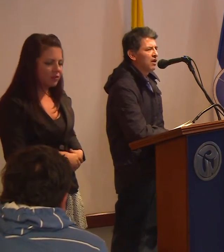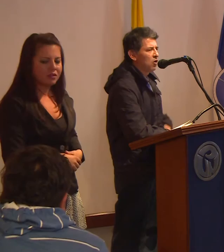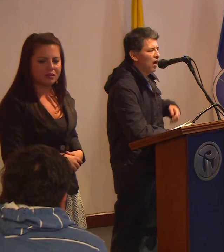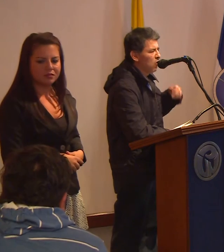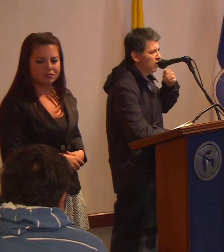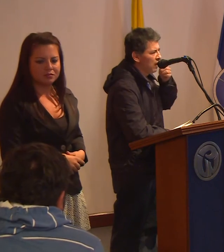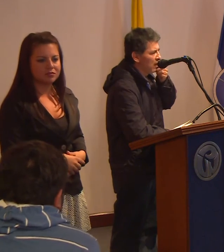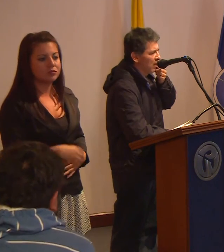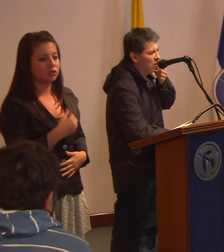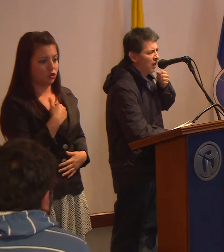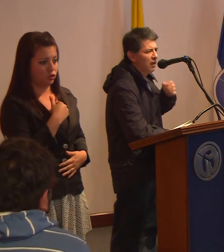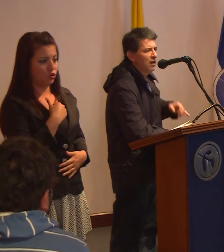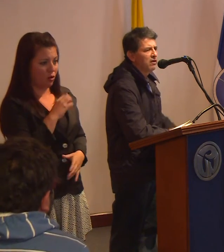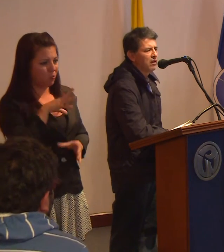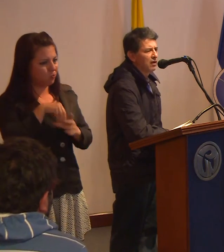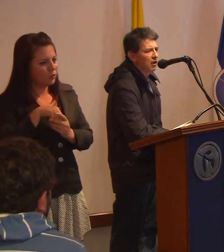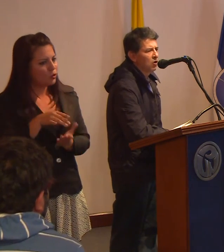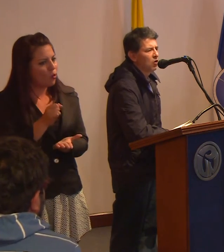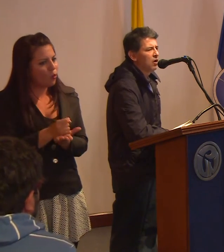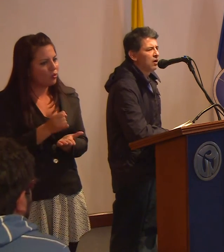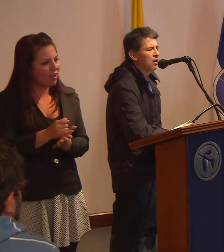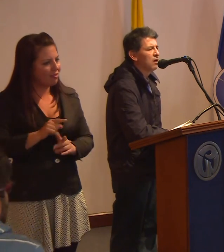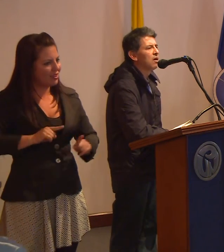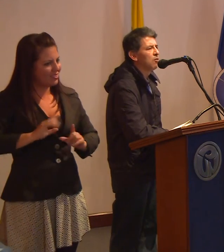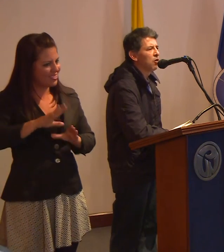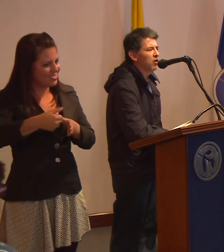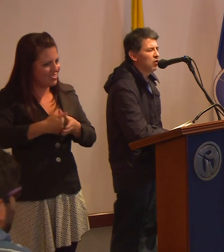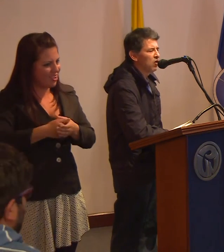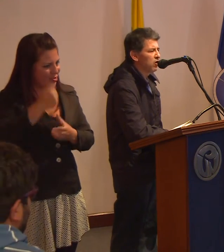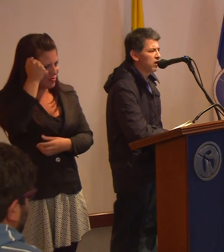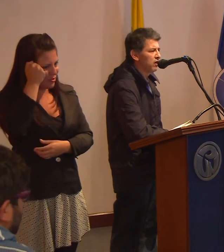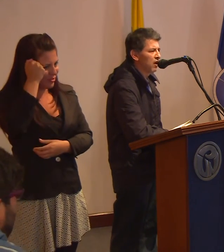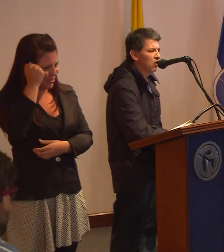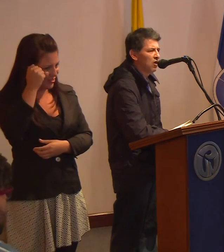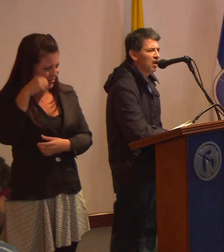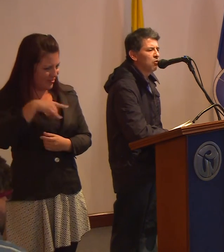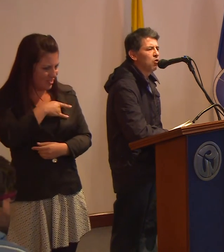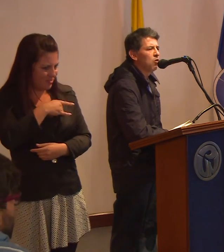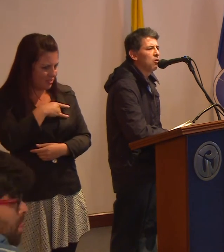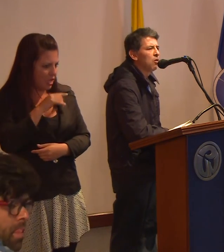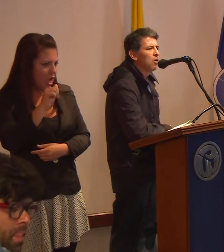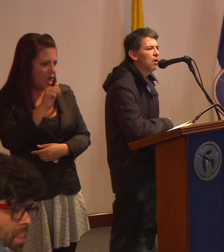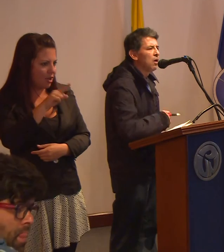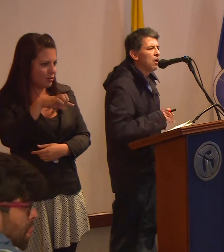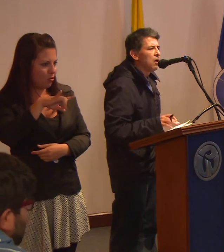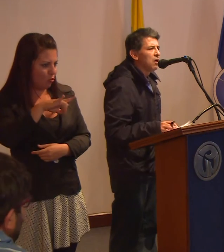Yo pertenezco a la junta directiva del Sindicato de Profesores Universitarios de ASPU,